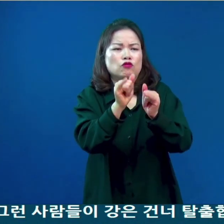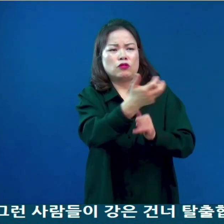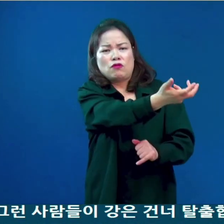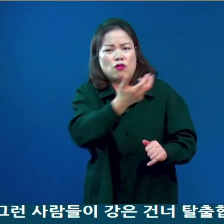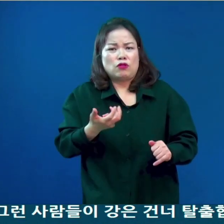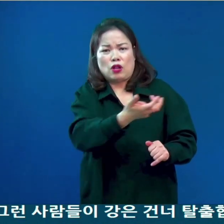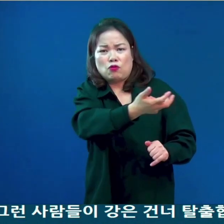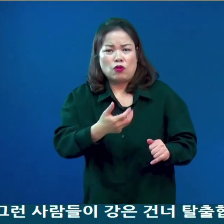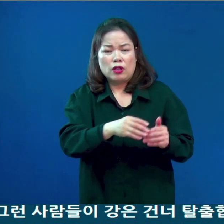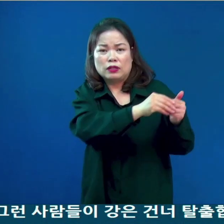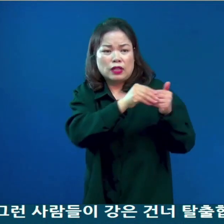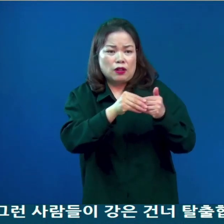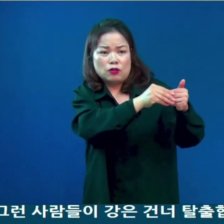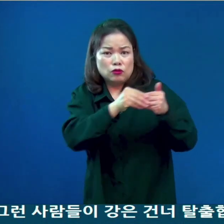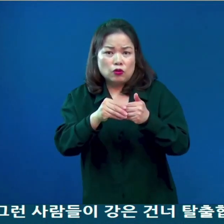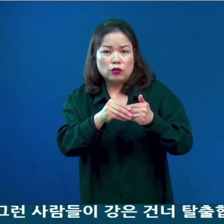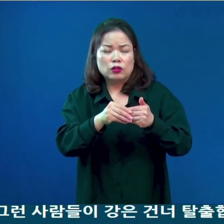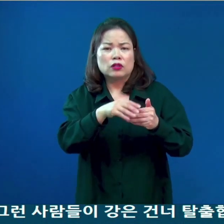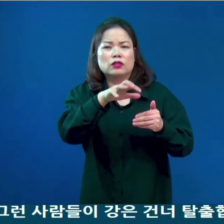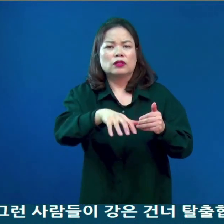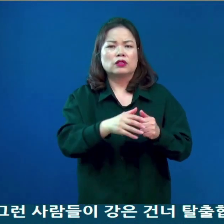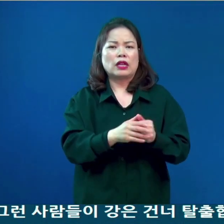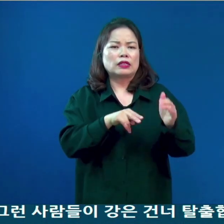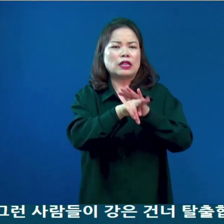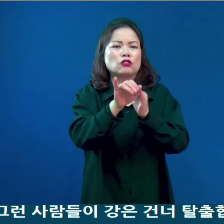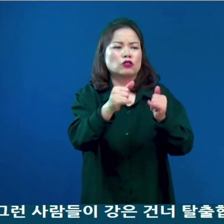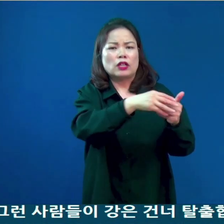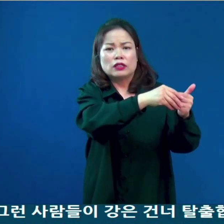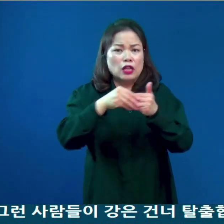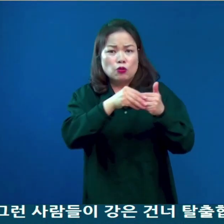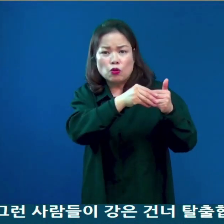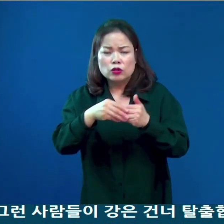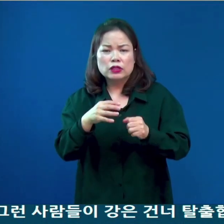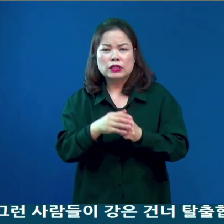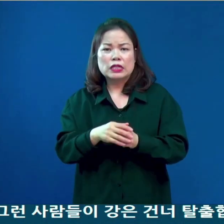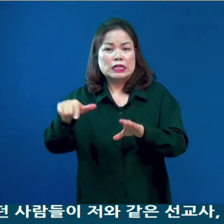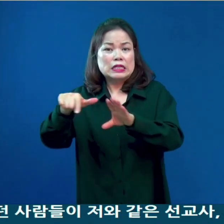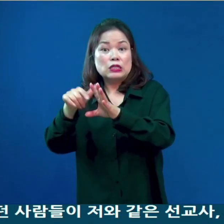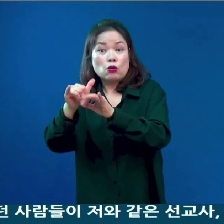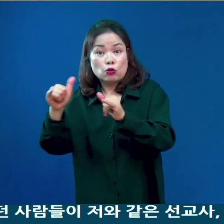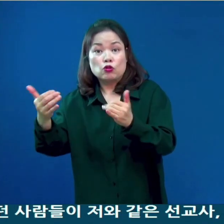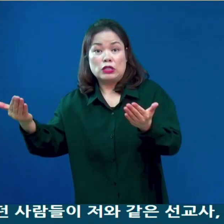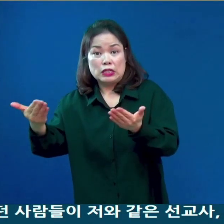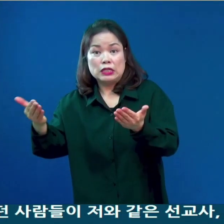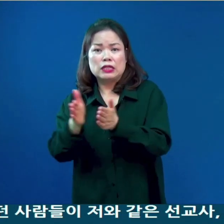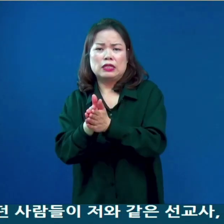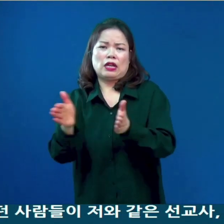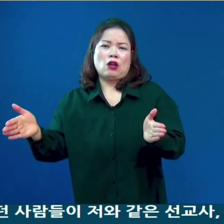겁니다. 탈출시키는 그 루터가 바로 초기에 기독교인들이 이 일들을 했다는 거예요.